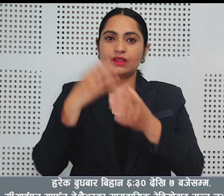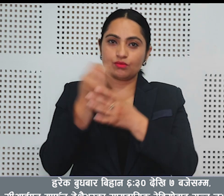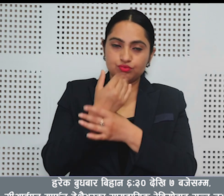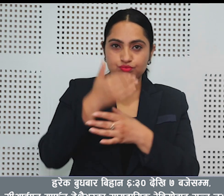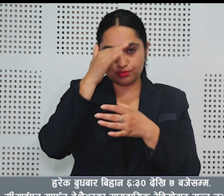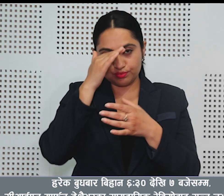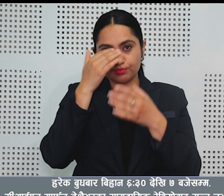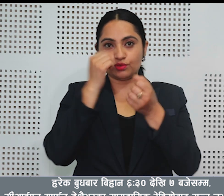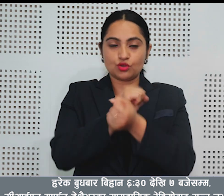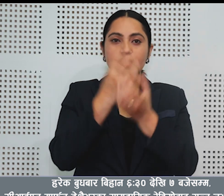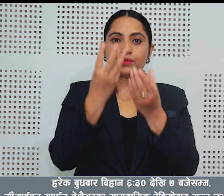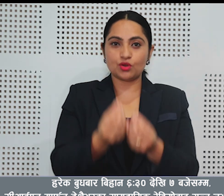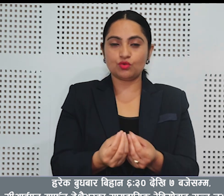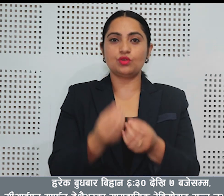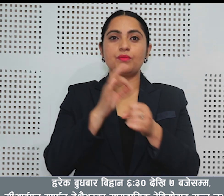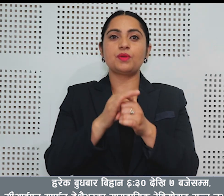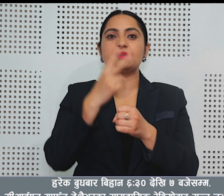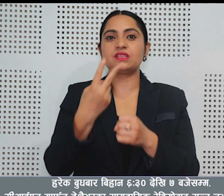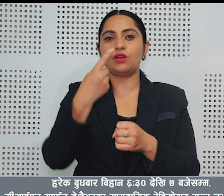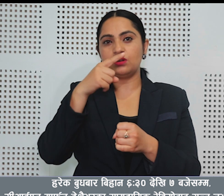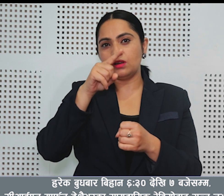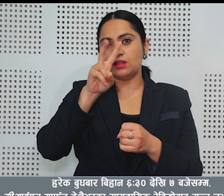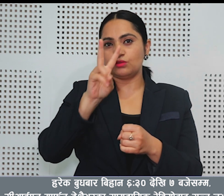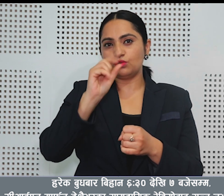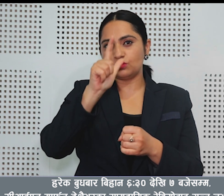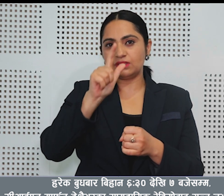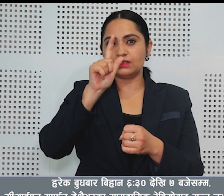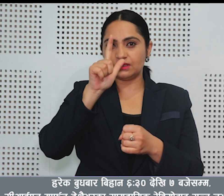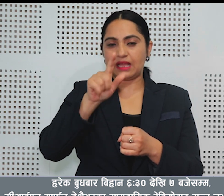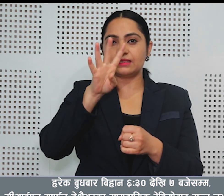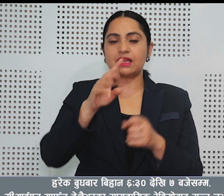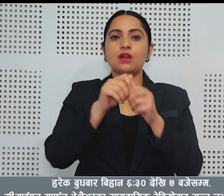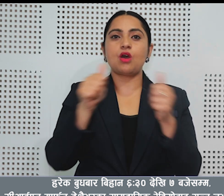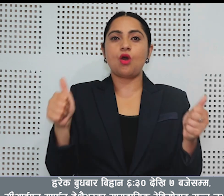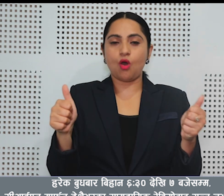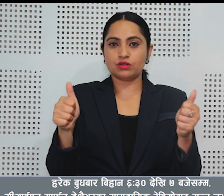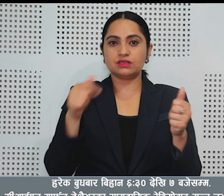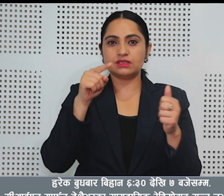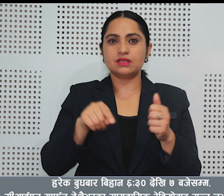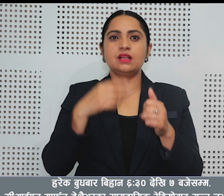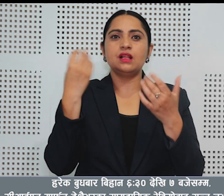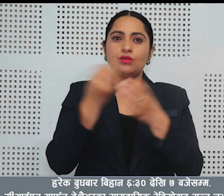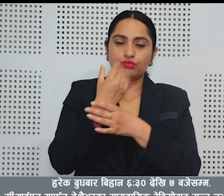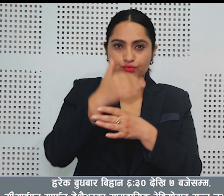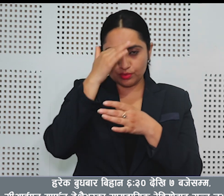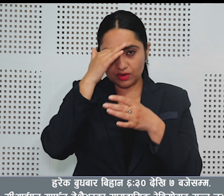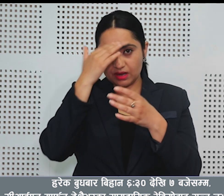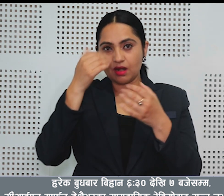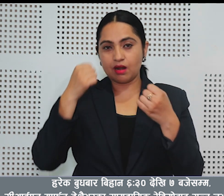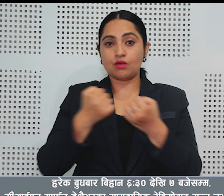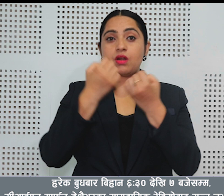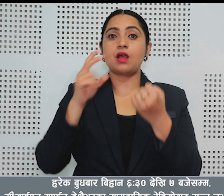विपद जोखिम न्यूनीकरण तथा व्यवस्थापन ऐन 2074 अनुसार विपद प्रतिकार्यमा विपदको घटना